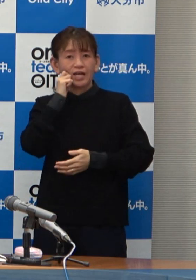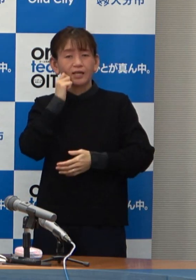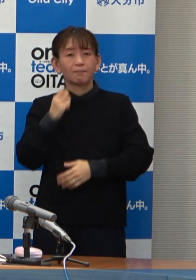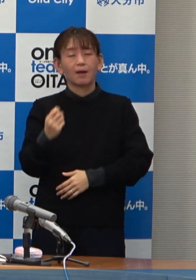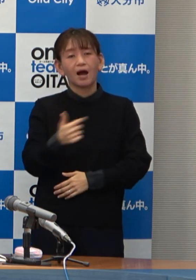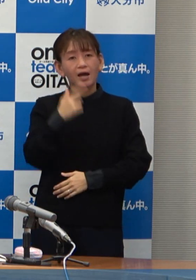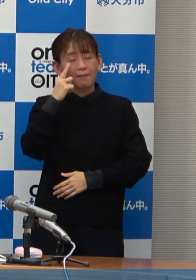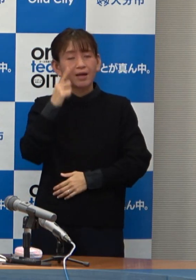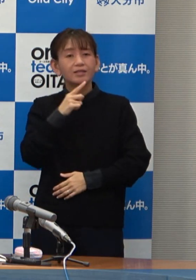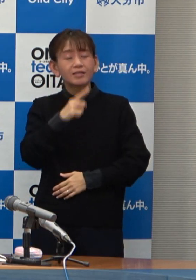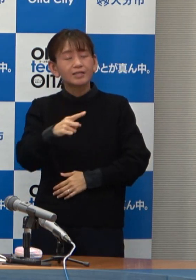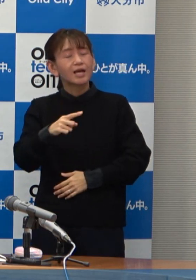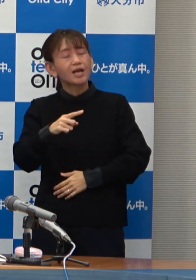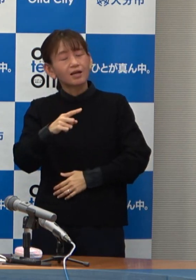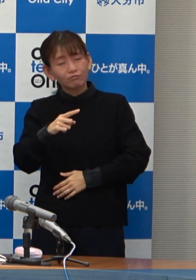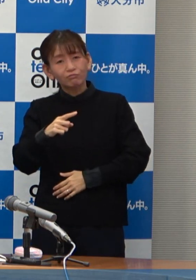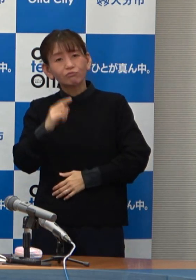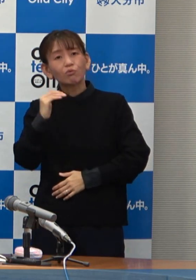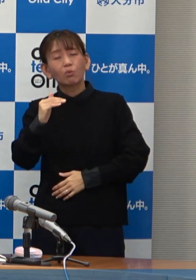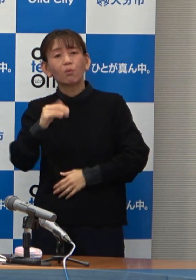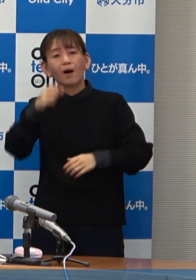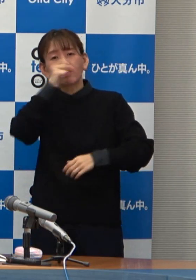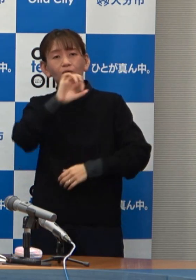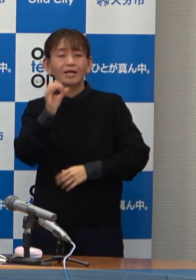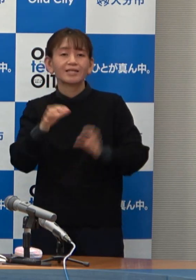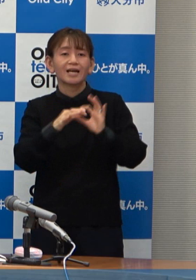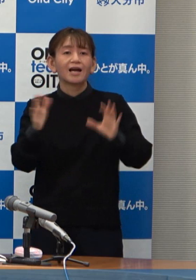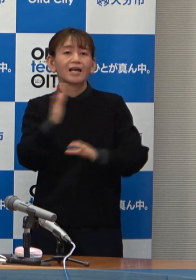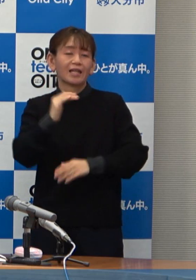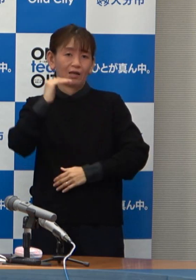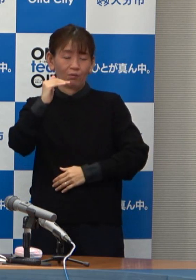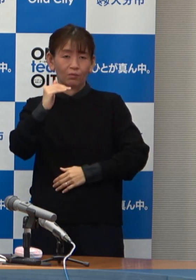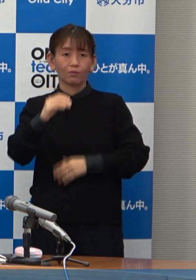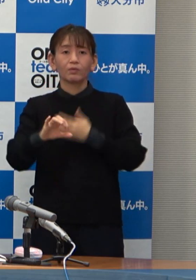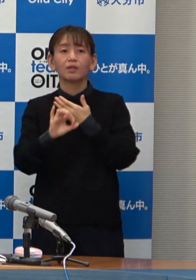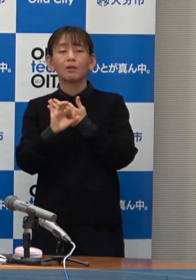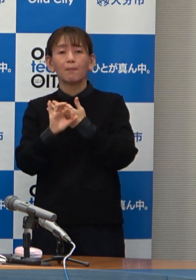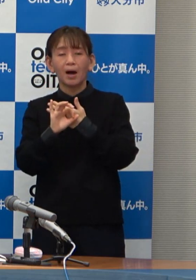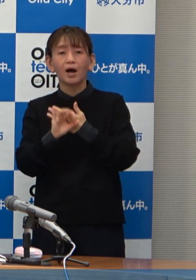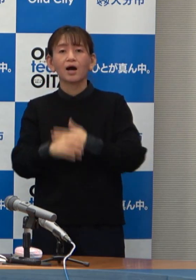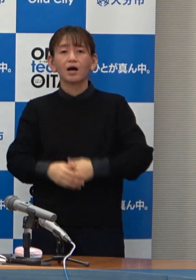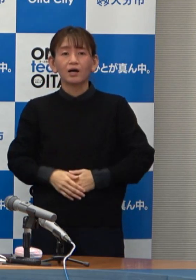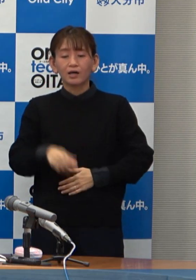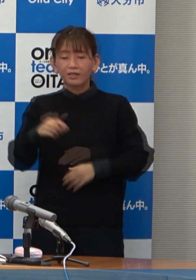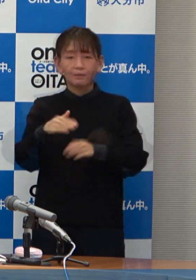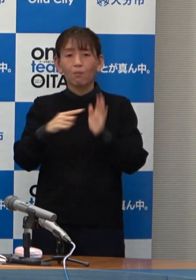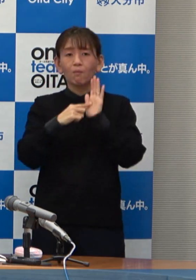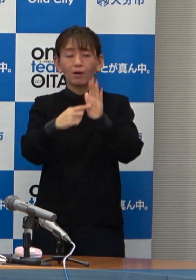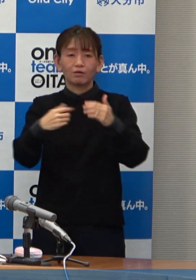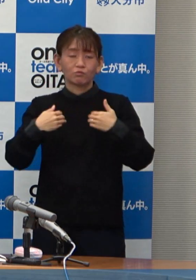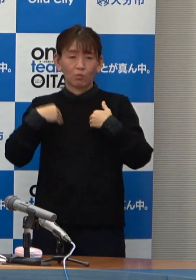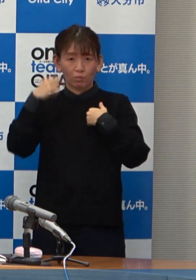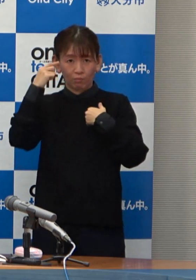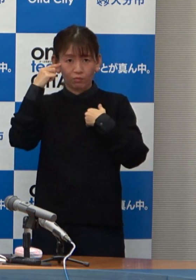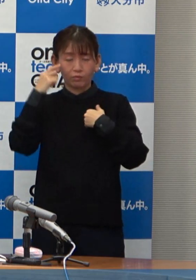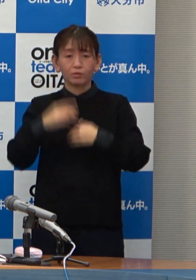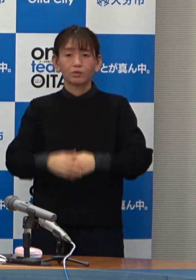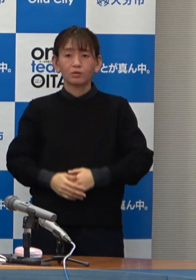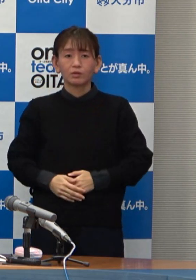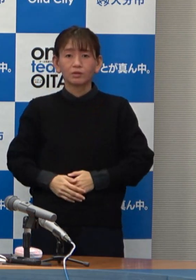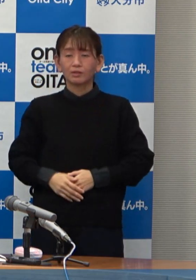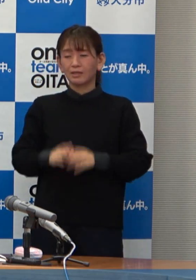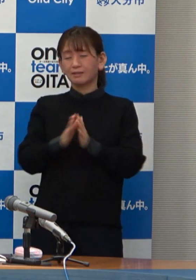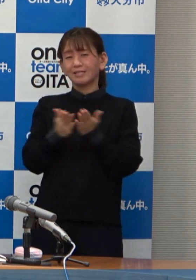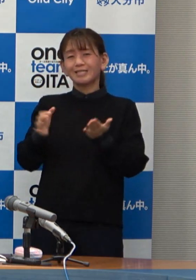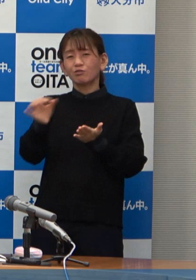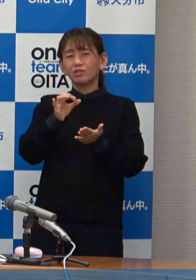すれば予算に関係ないことですねでどういうことかって言うともうやめることですねで通信簿という表現